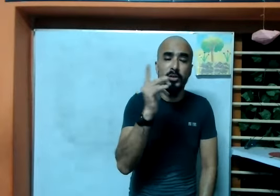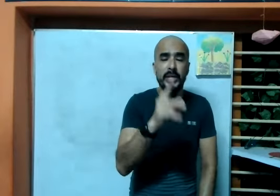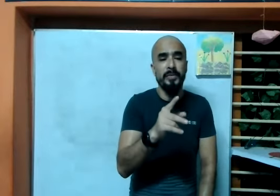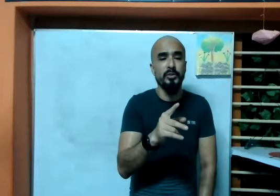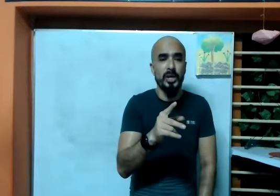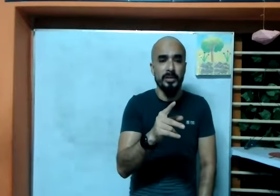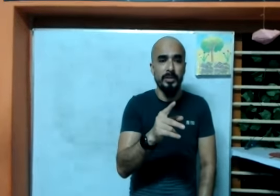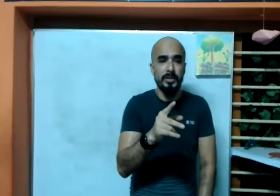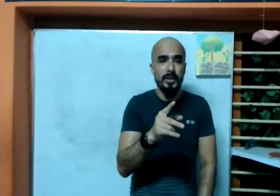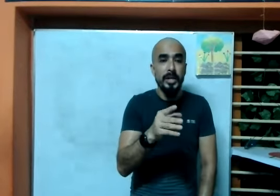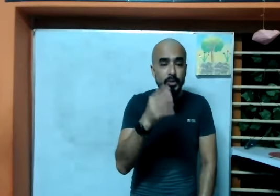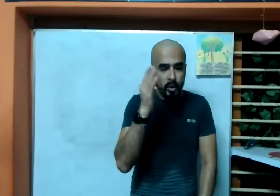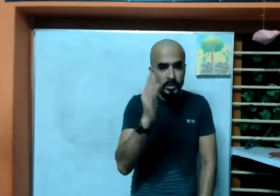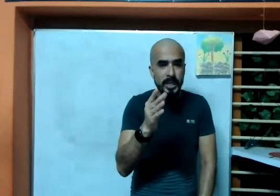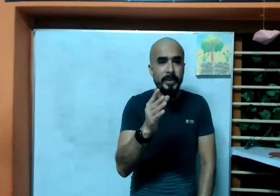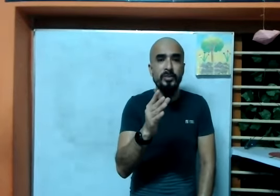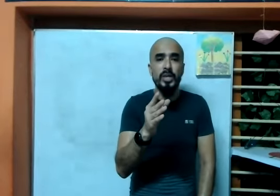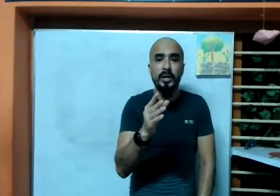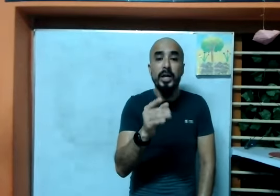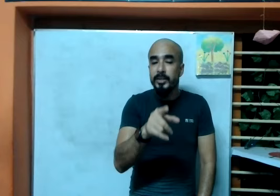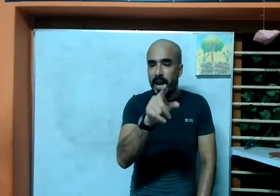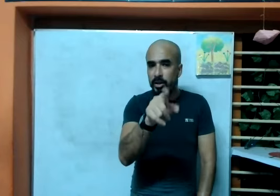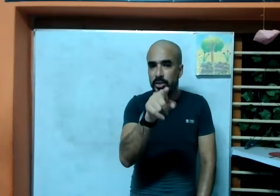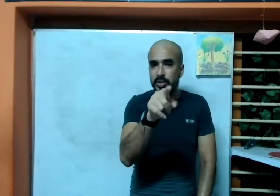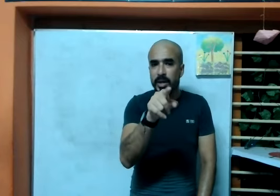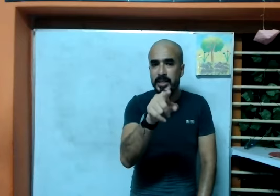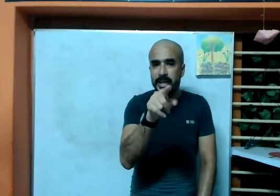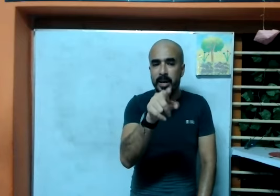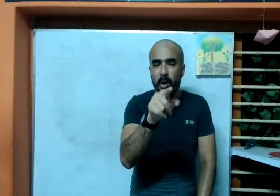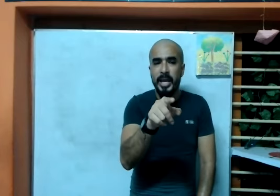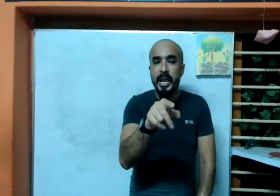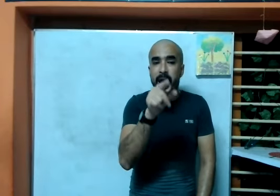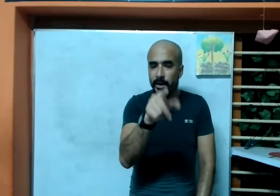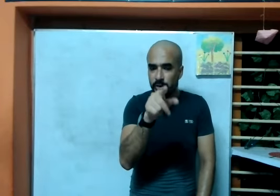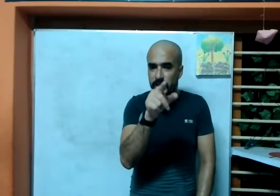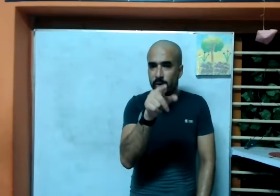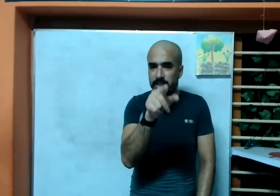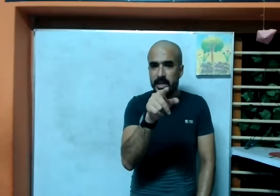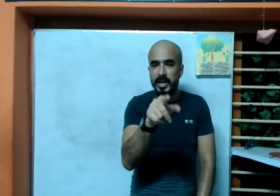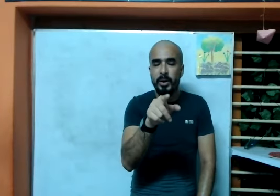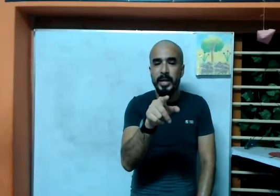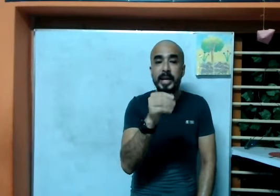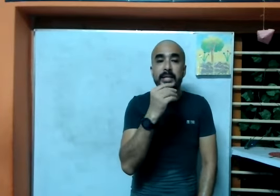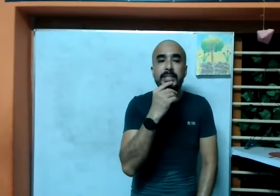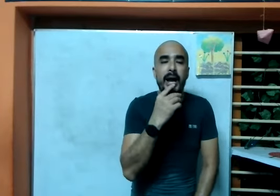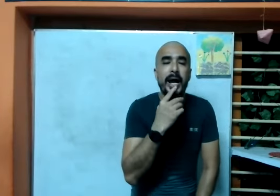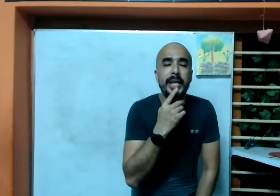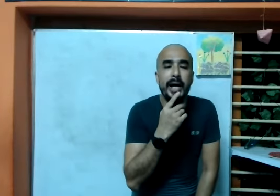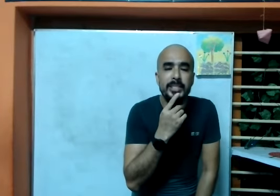থেকে ফিউচার তখন থেকে ফিউচার কিন্তু এখন যদি তোয়াসিন এখানে বলে এখন যদি তোয়াসিন এখানে বলে যে I asked